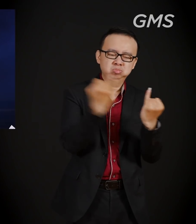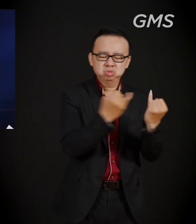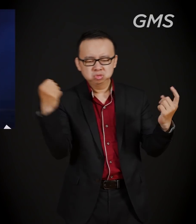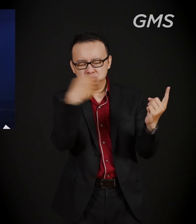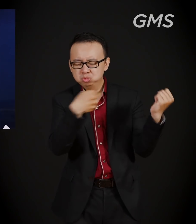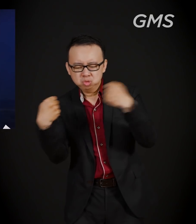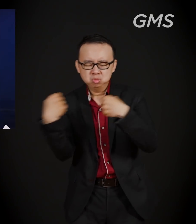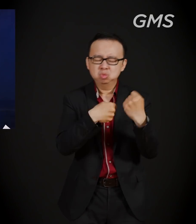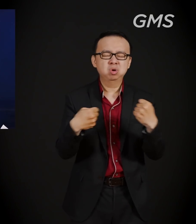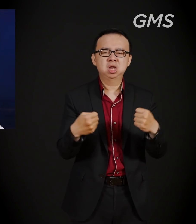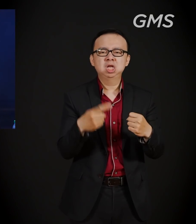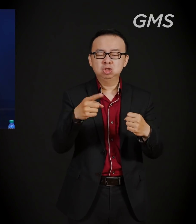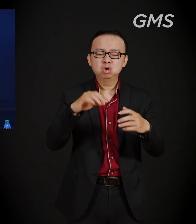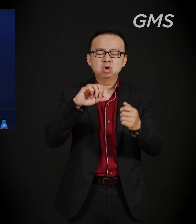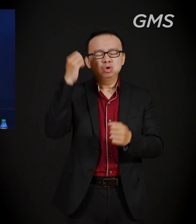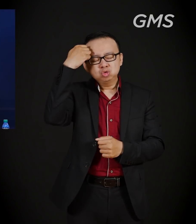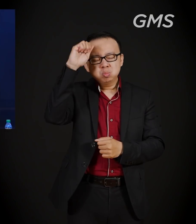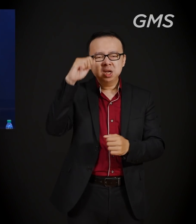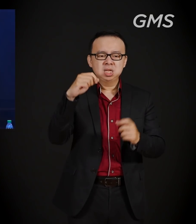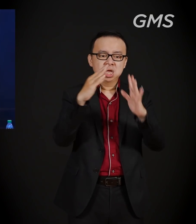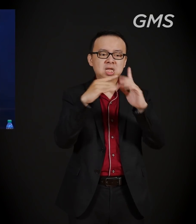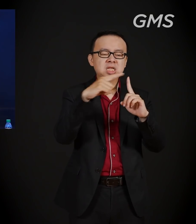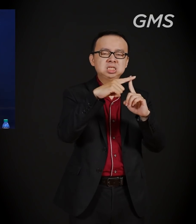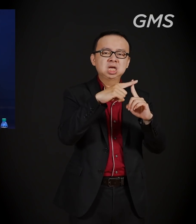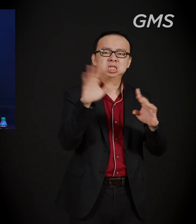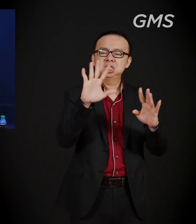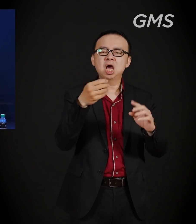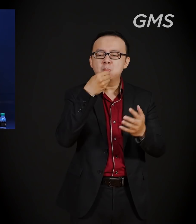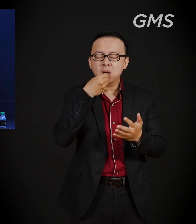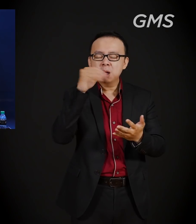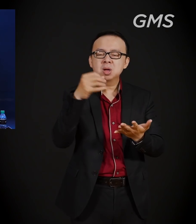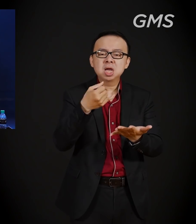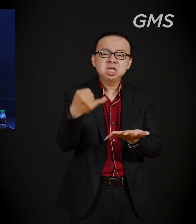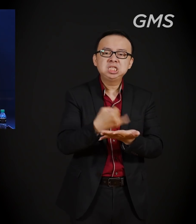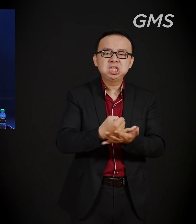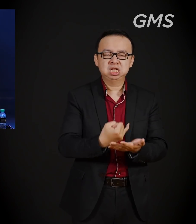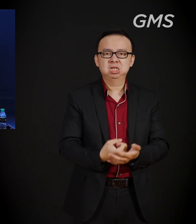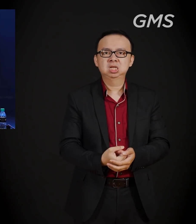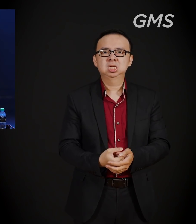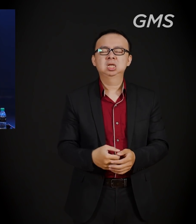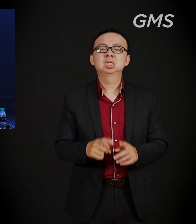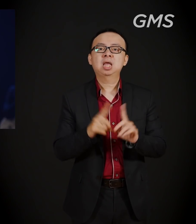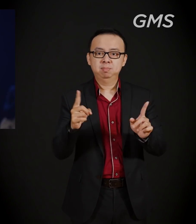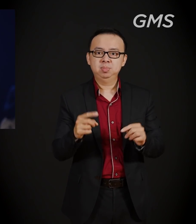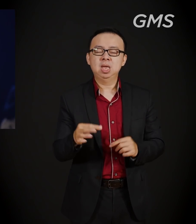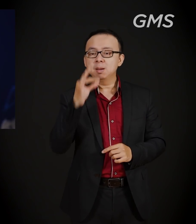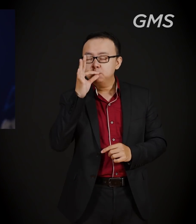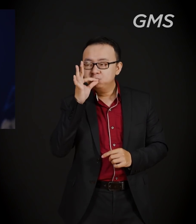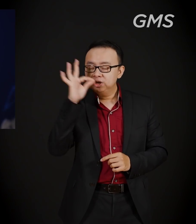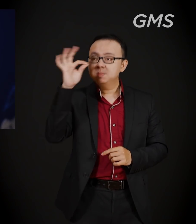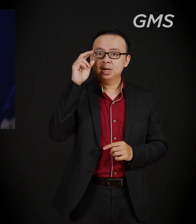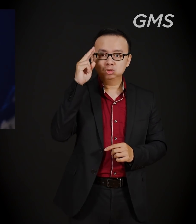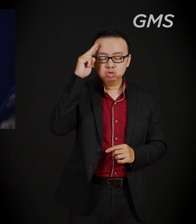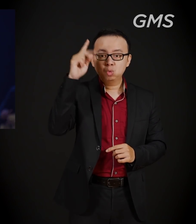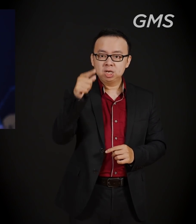saling menjatuhkan. Supaya gereja tidak lagi mengabarkan Injil. Tapi hari ini, the message is delivered. Pesan